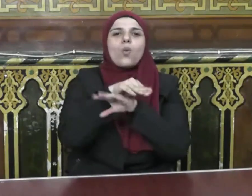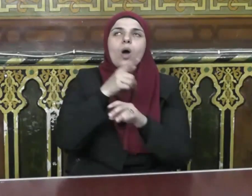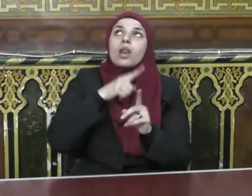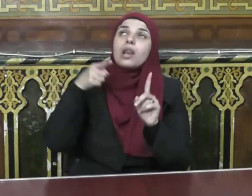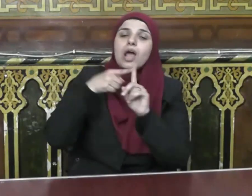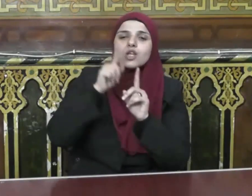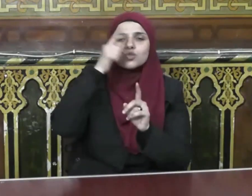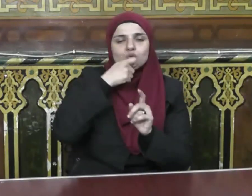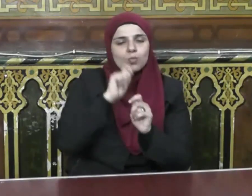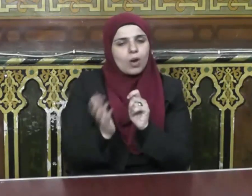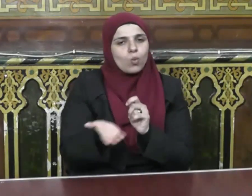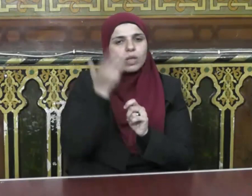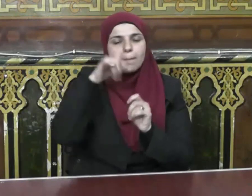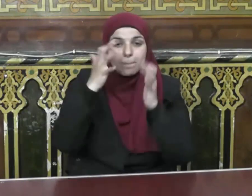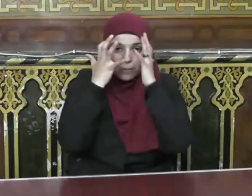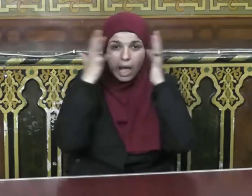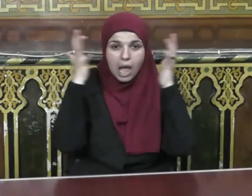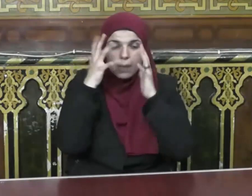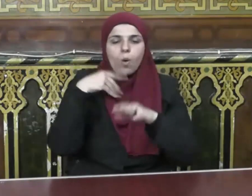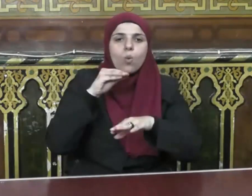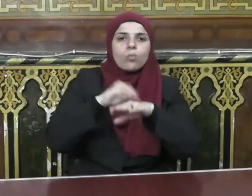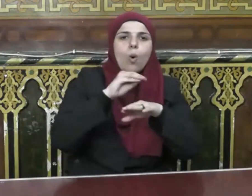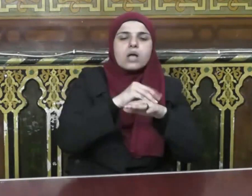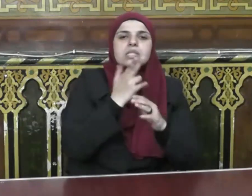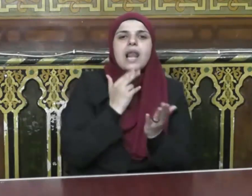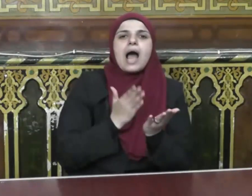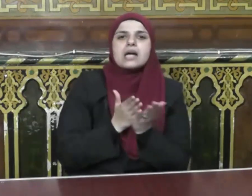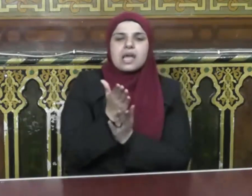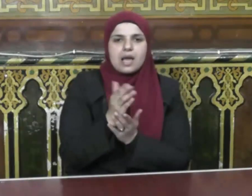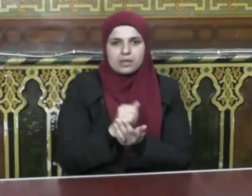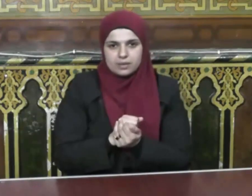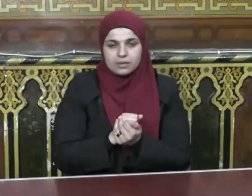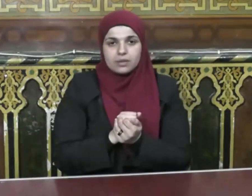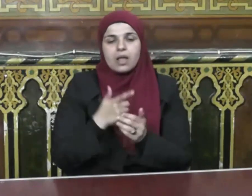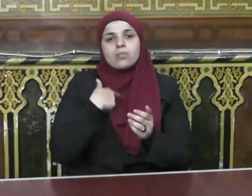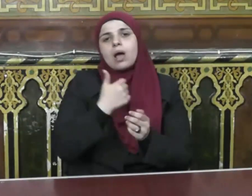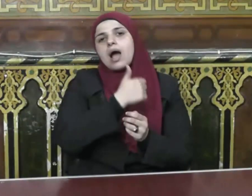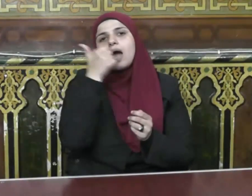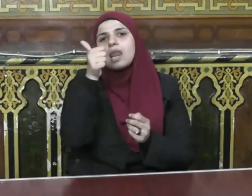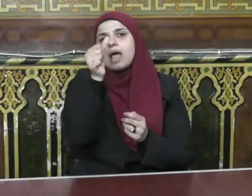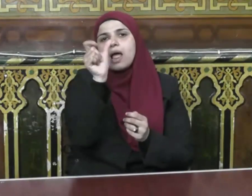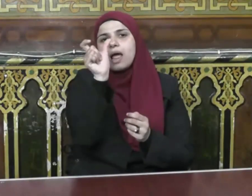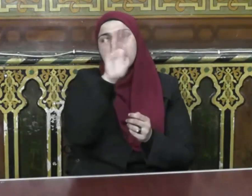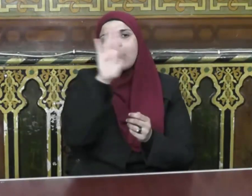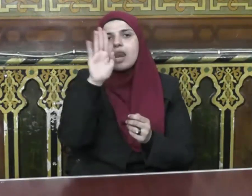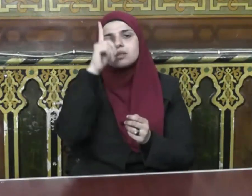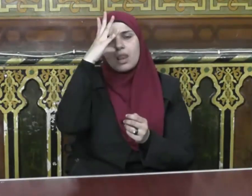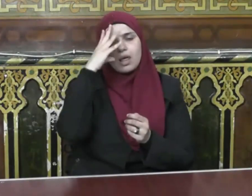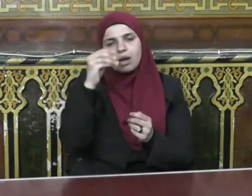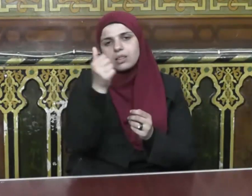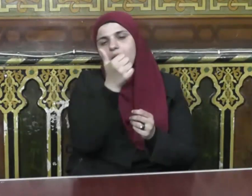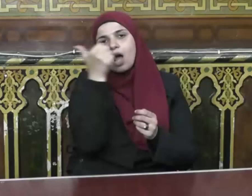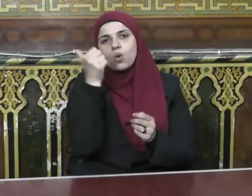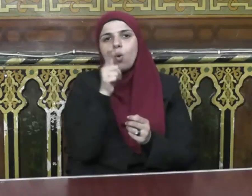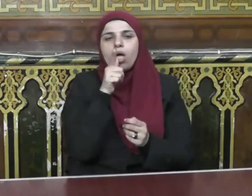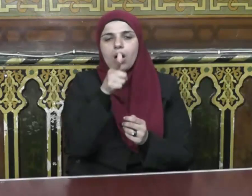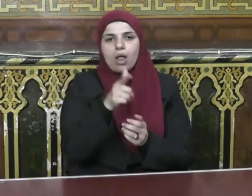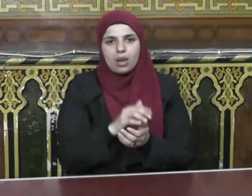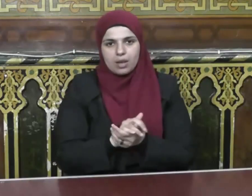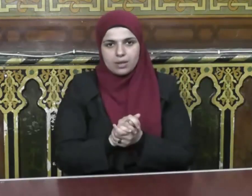وجل بالحكمة والموعظة الحسنة. فعن أنس رضي الله تعالى عنه قال: